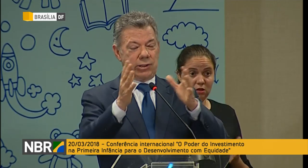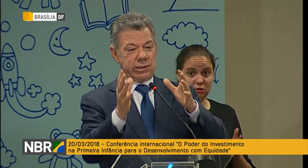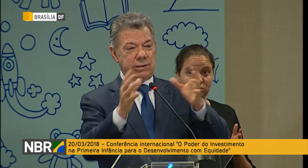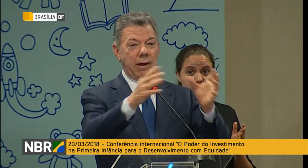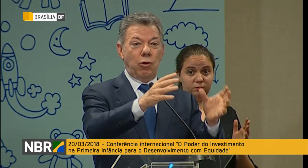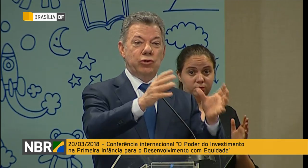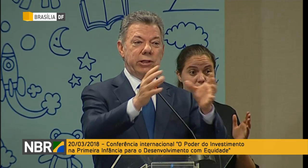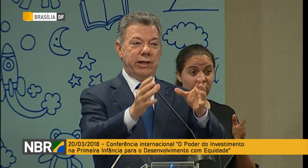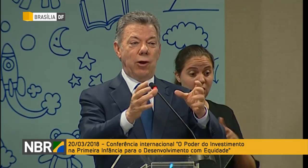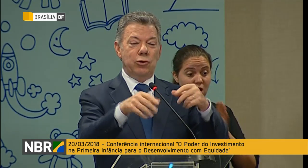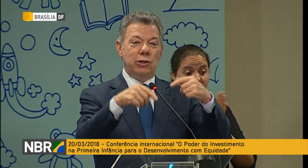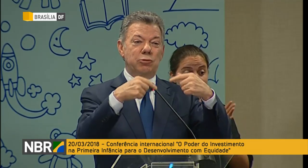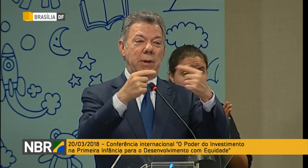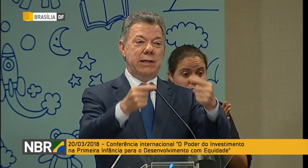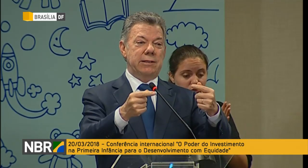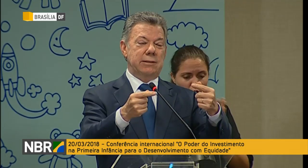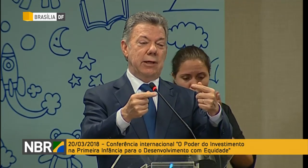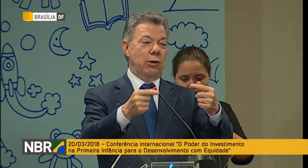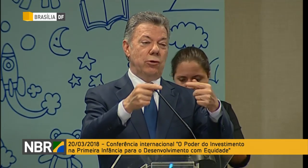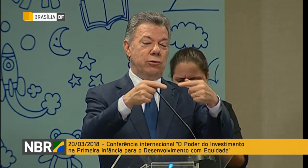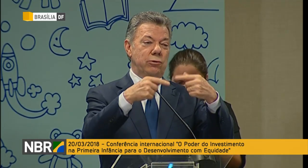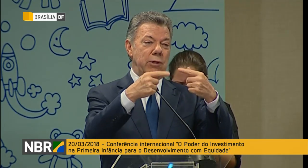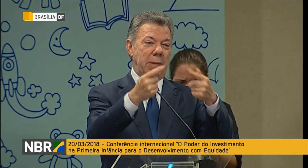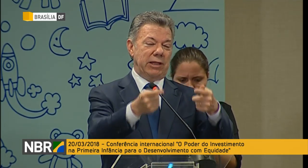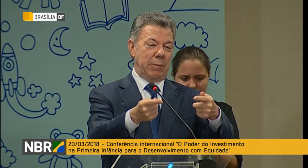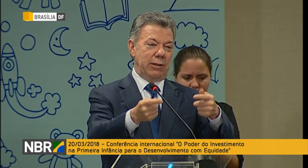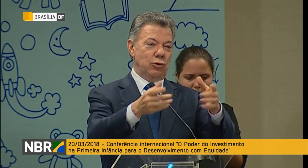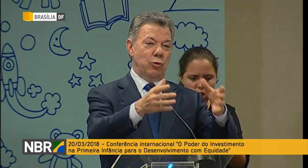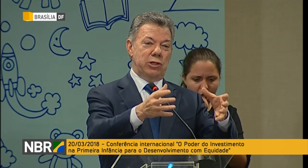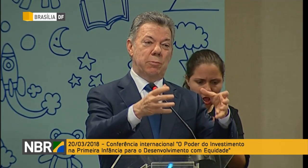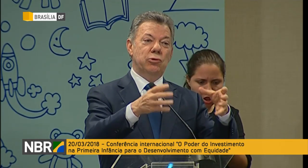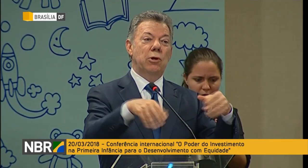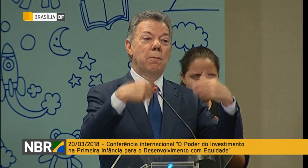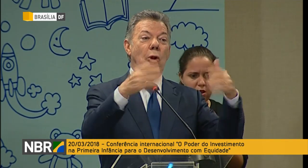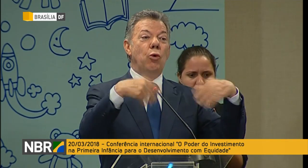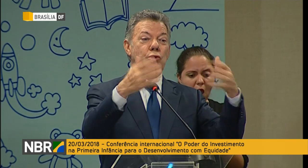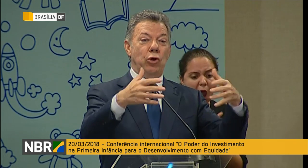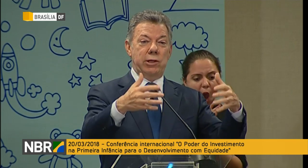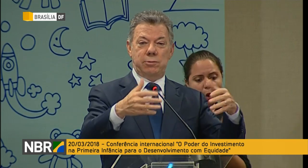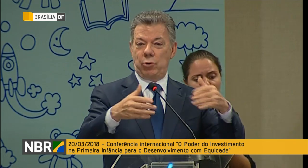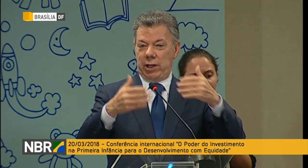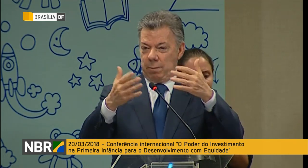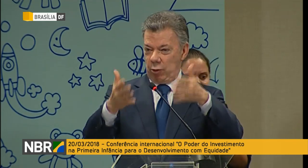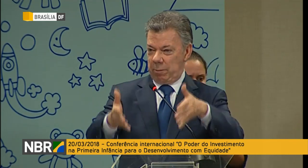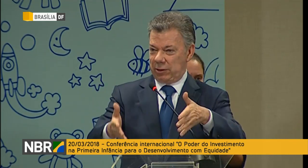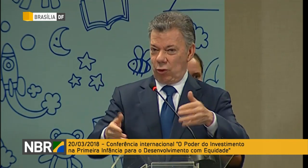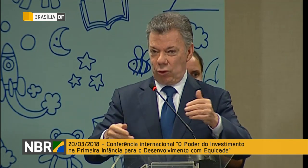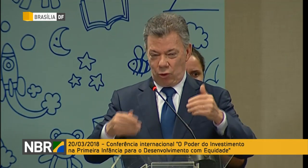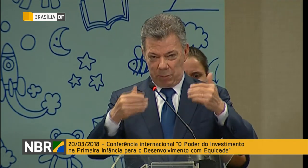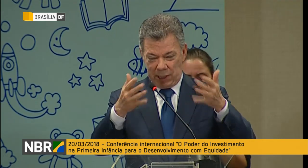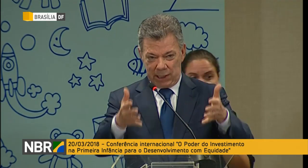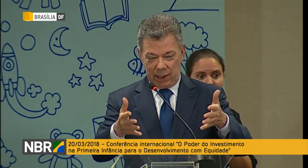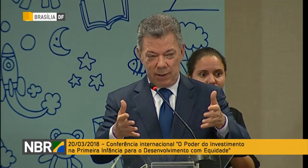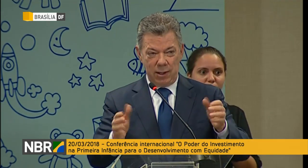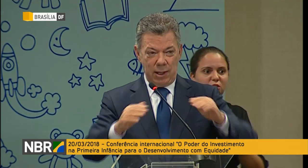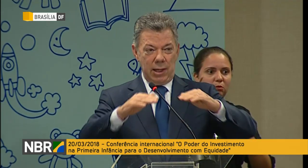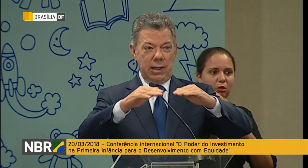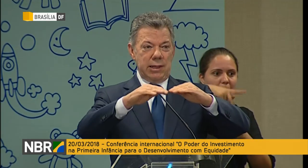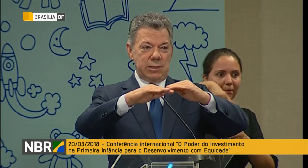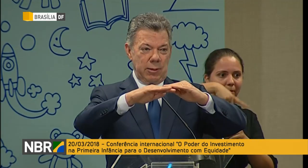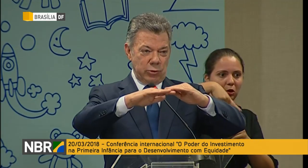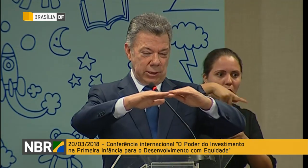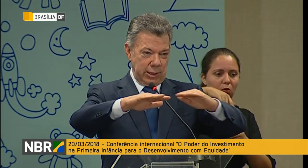Central. Antes estavam concentrados nos países, nos departamentos dos municípios e produtores, por exemplo, de